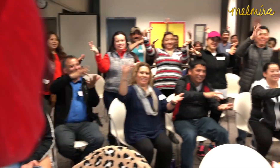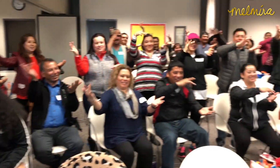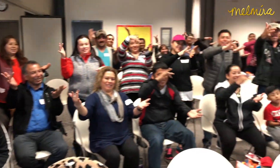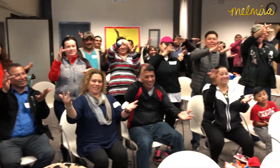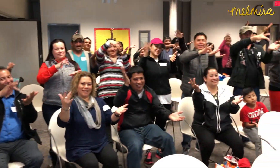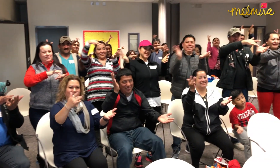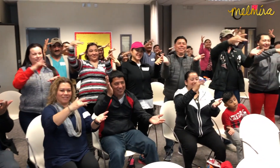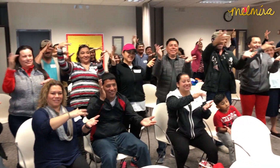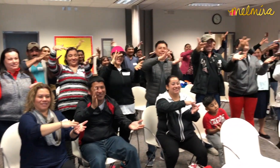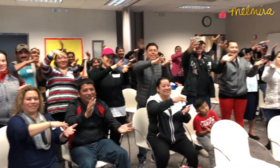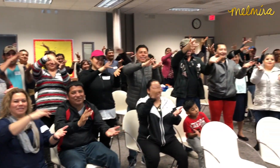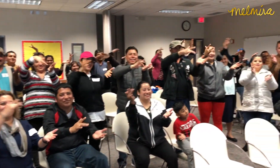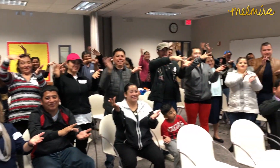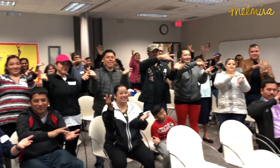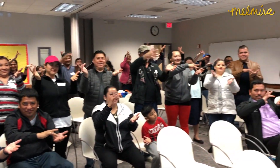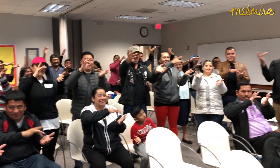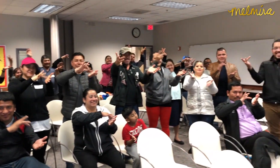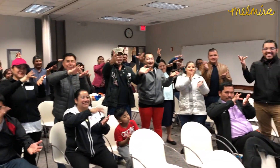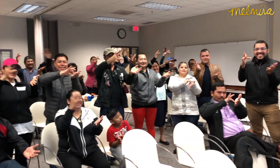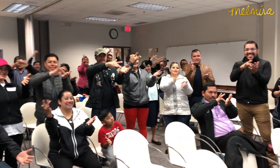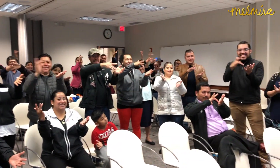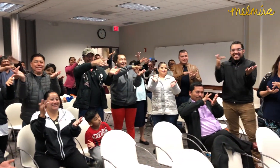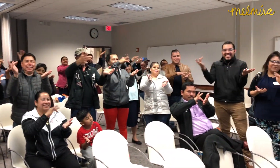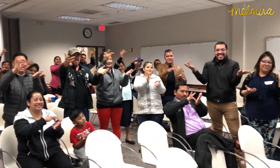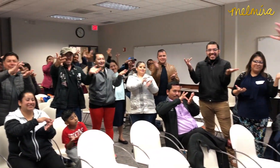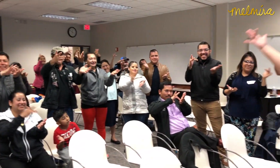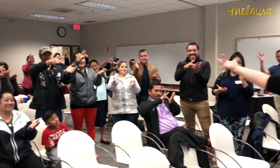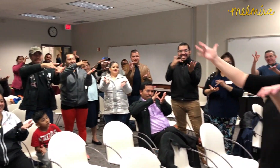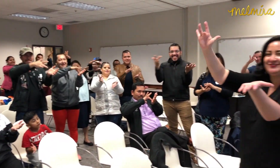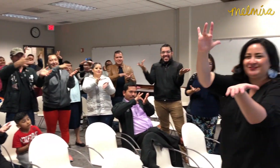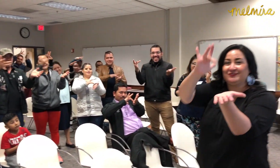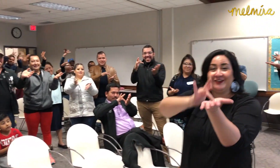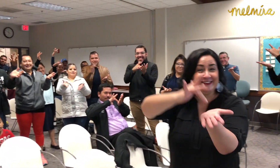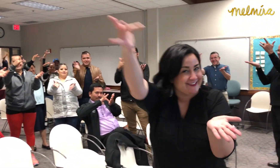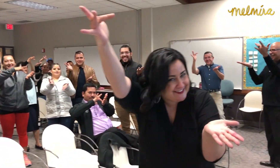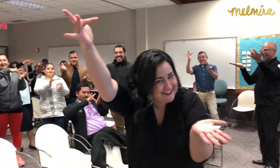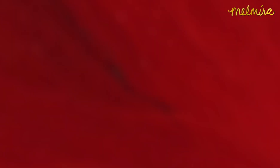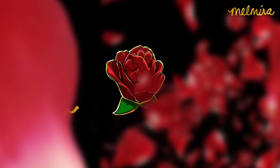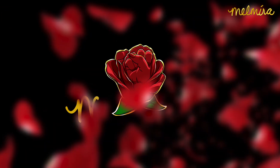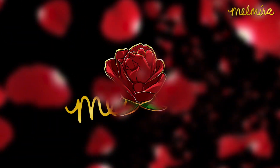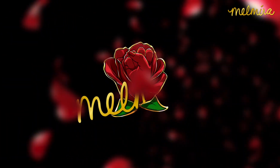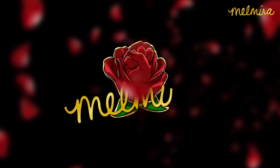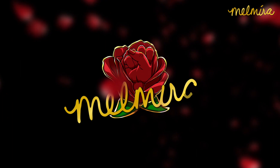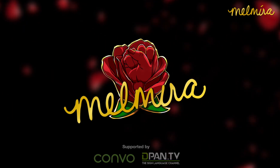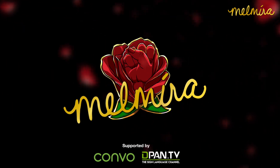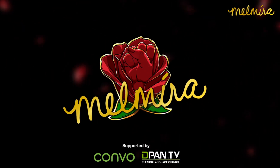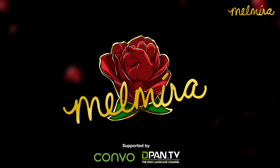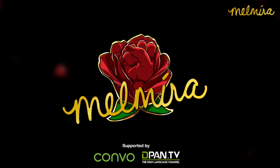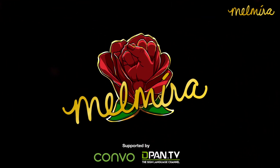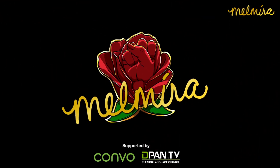sus pensamientos de hoy. Usted puede empezar en una oración. Y luego hay un grupo para